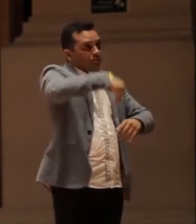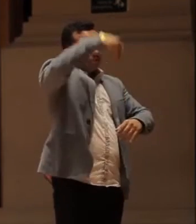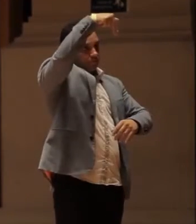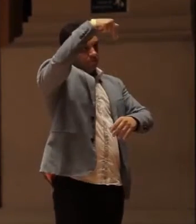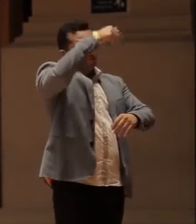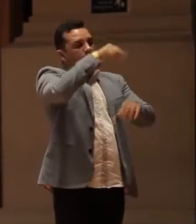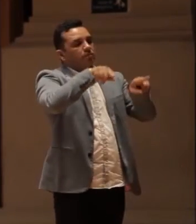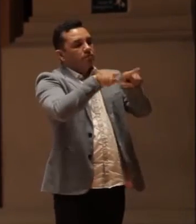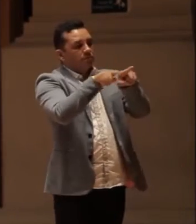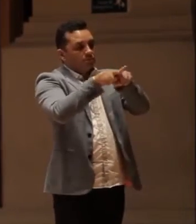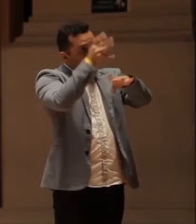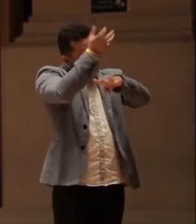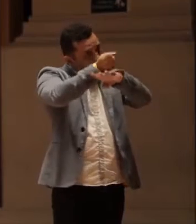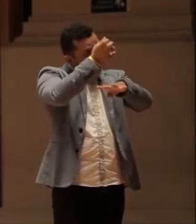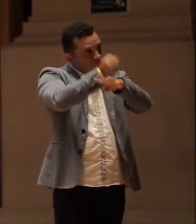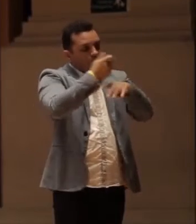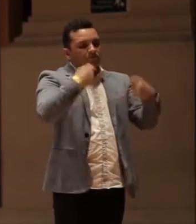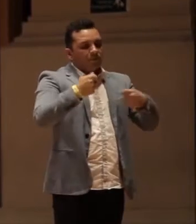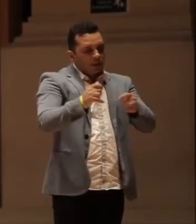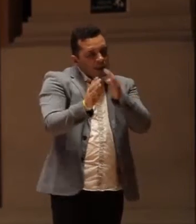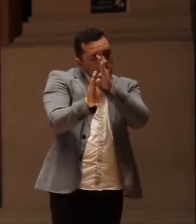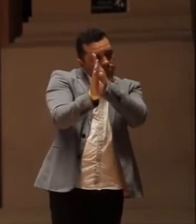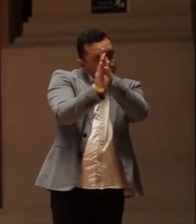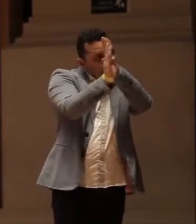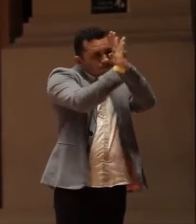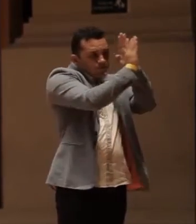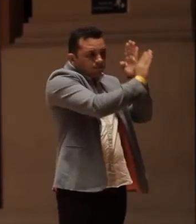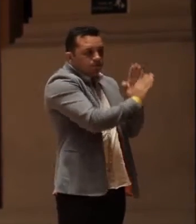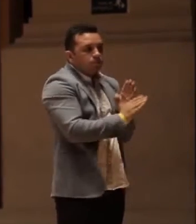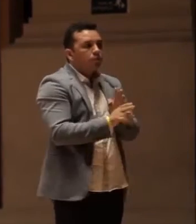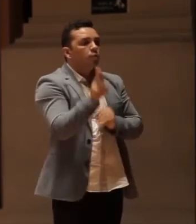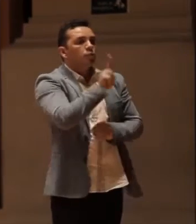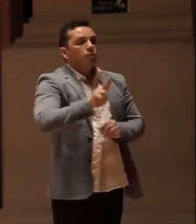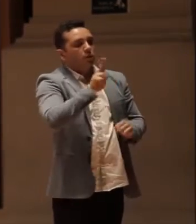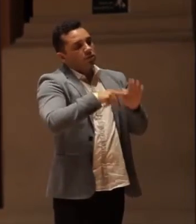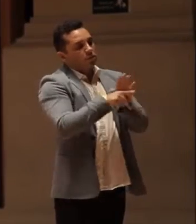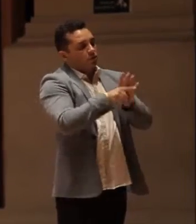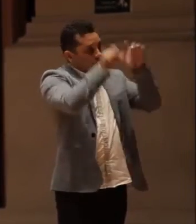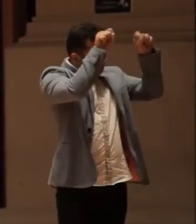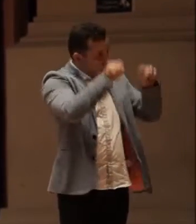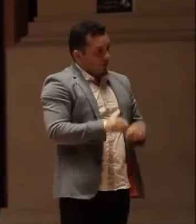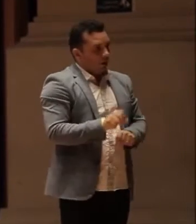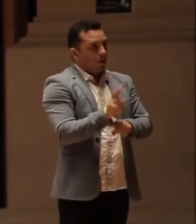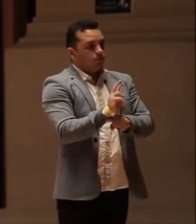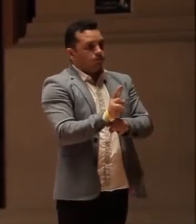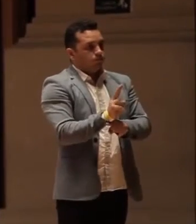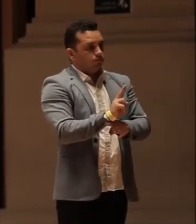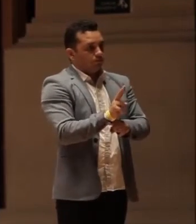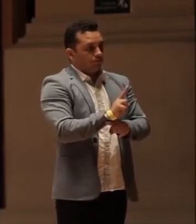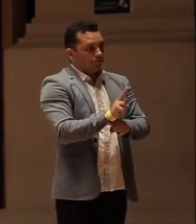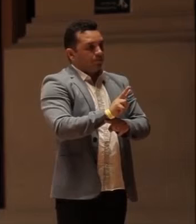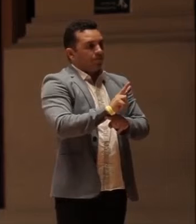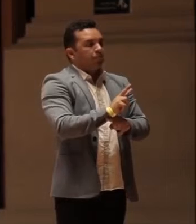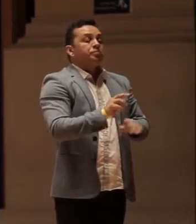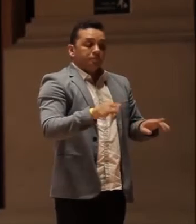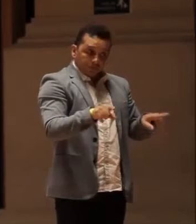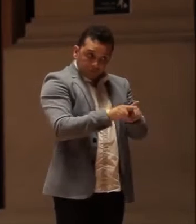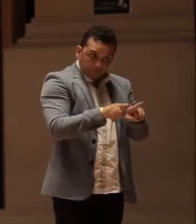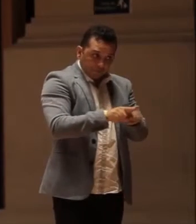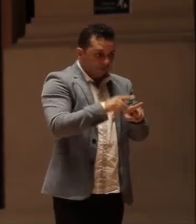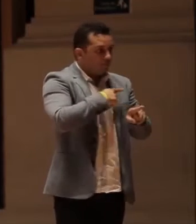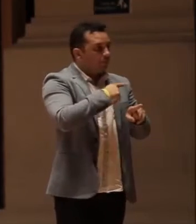na identificação através dos sistemas de monitoramento. O MINC também conta com o